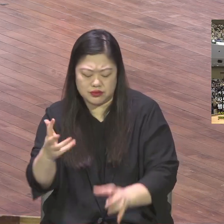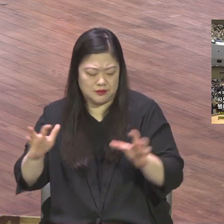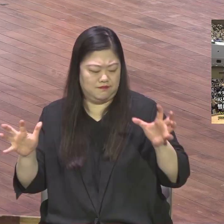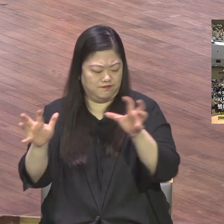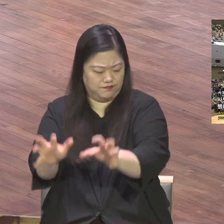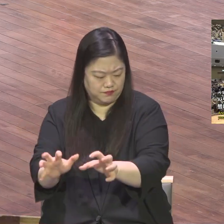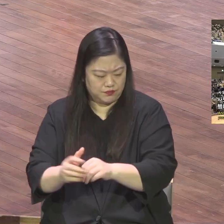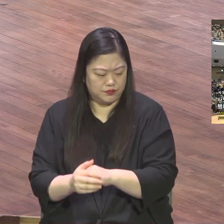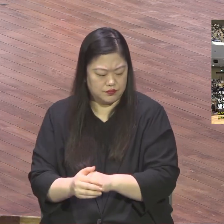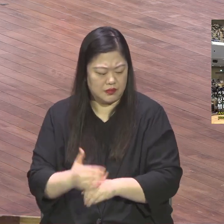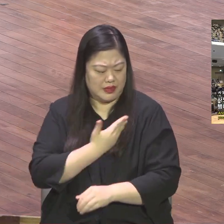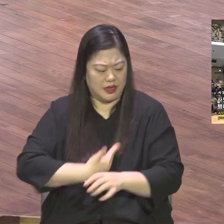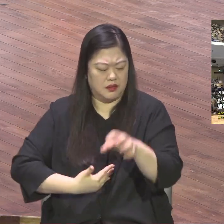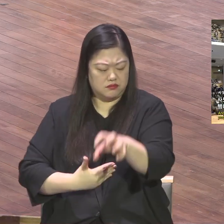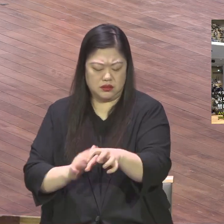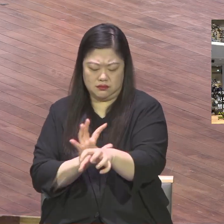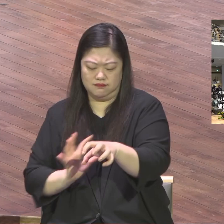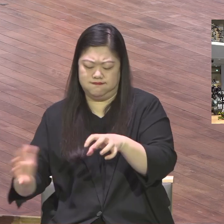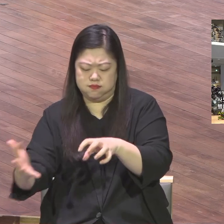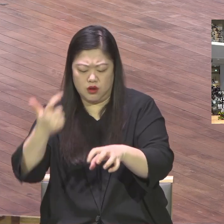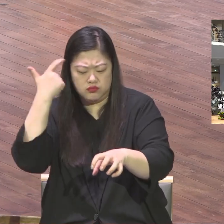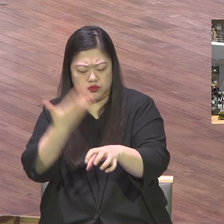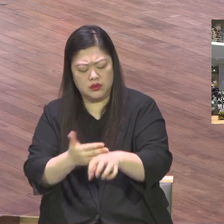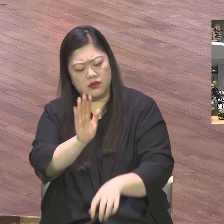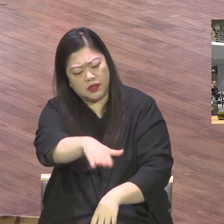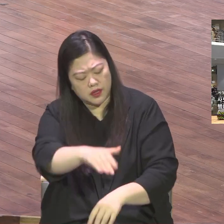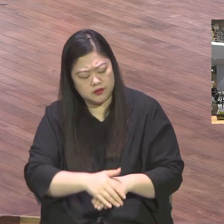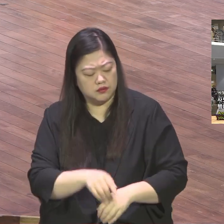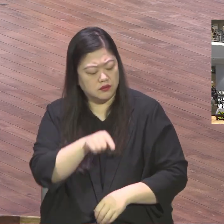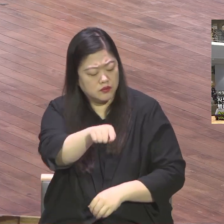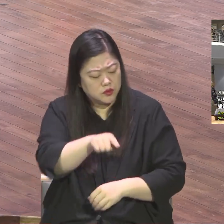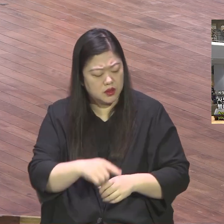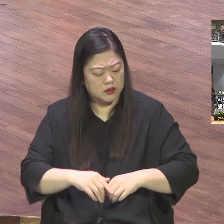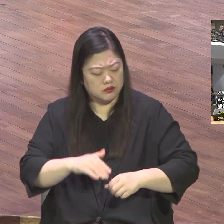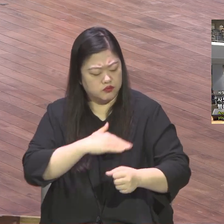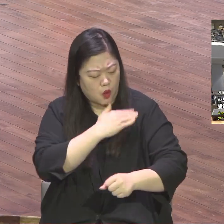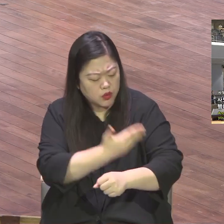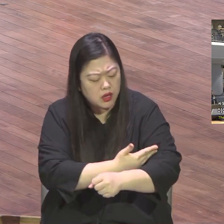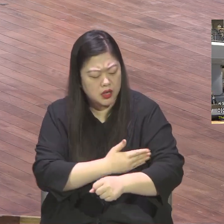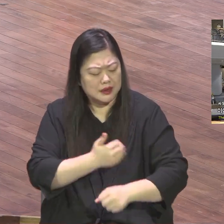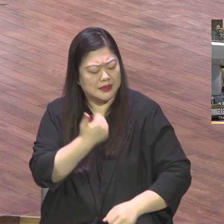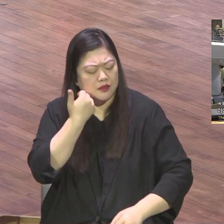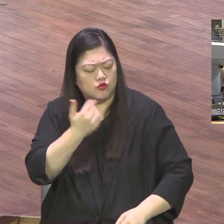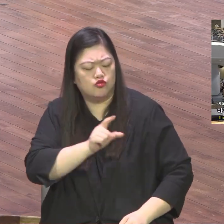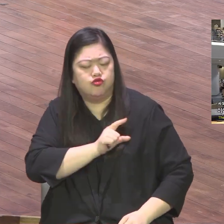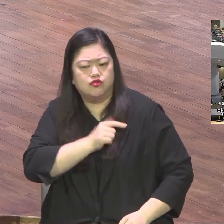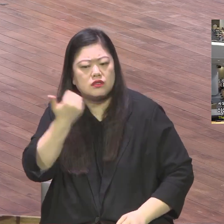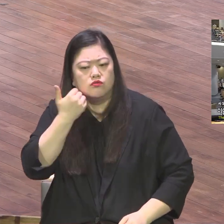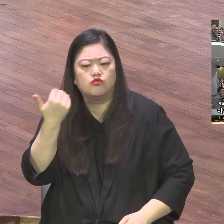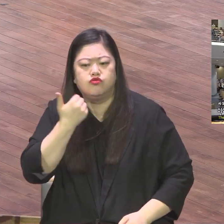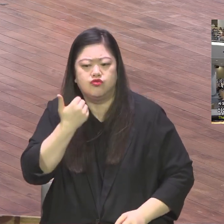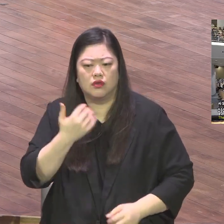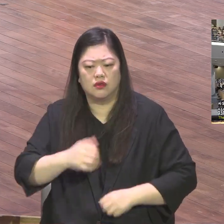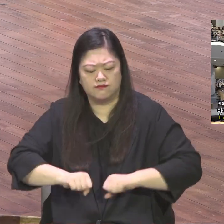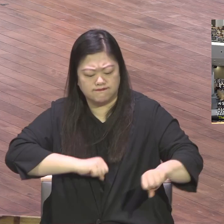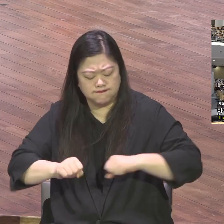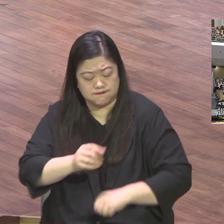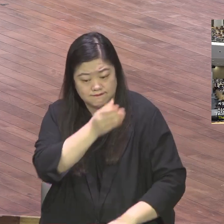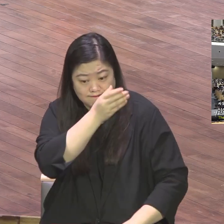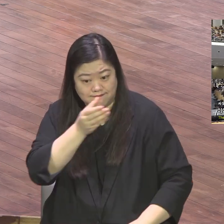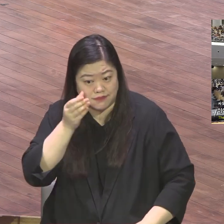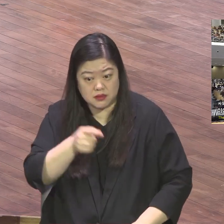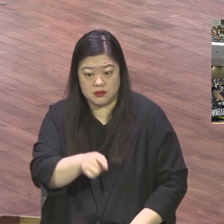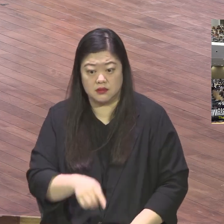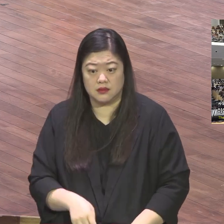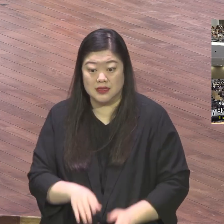사도들을 가운데 세우고 묻되 너희가 무슨 권세와 누구의 이름으로 이 일을 행하였느냐. 이에 베드로가 성령이